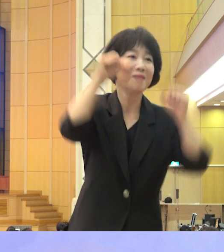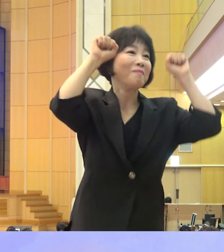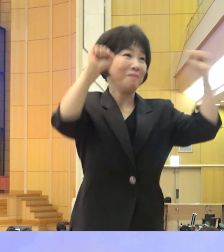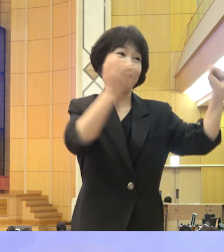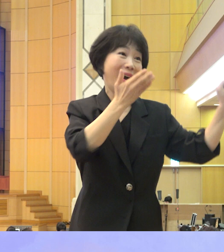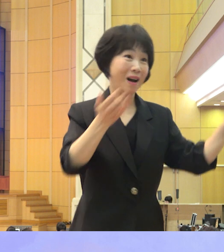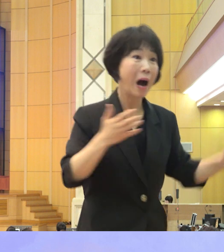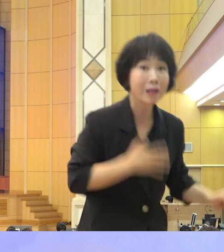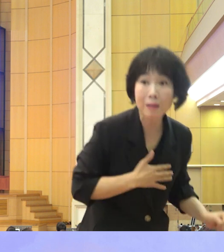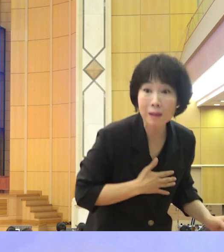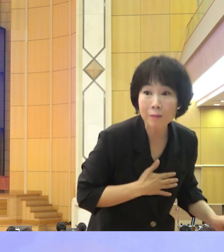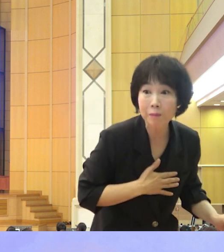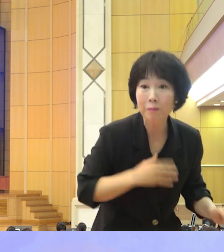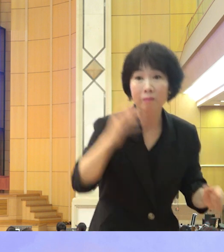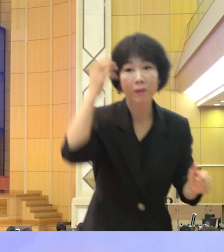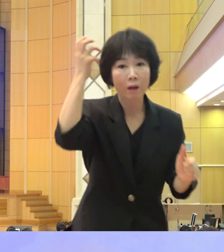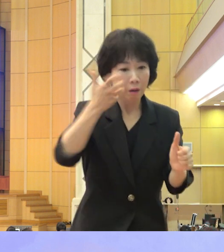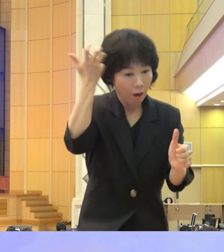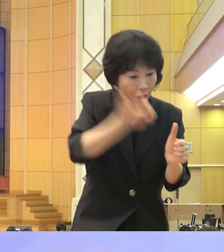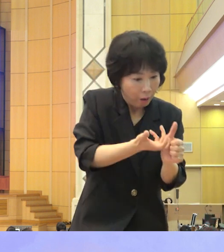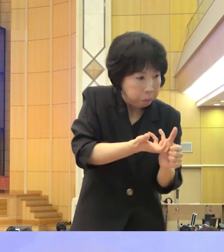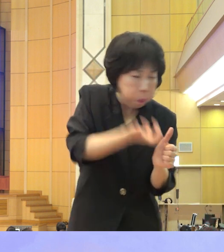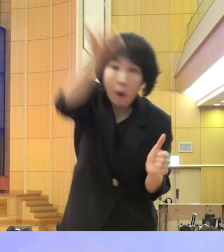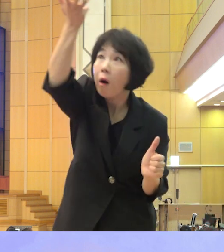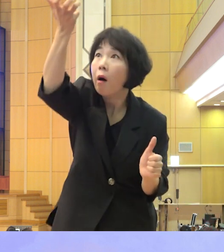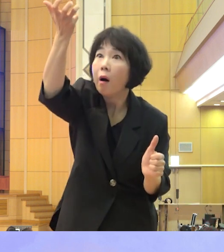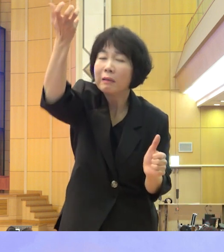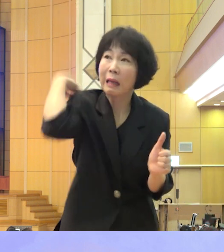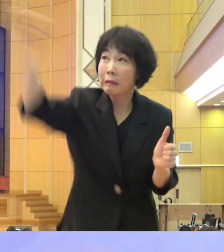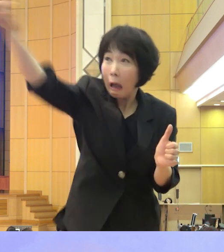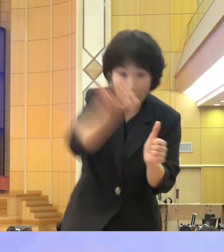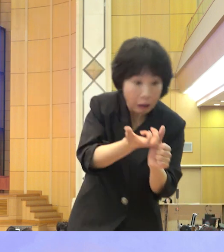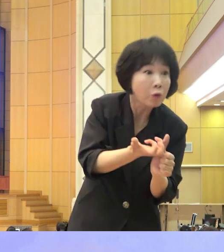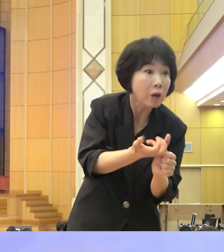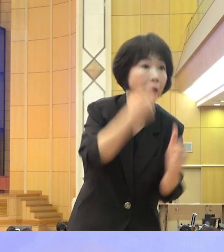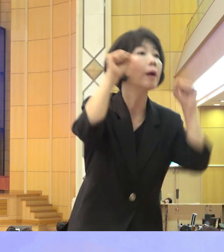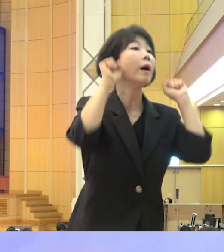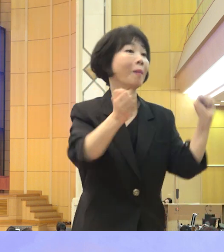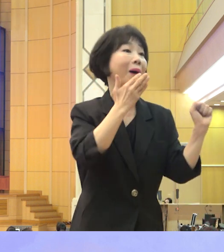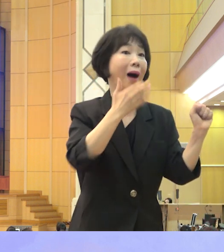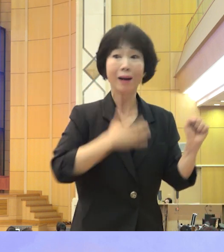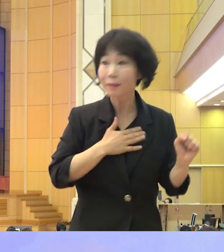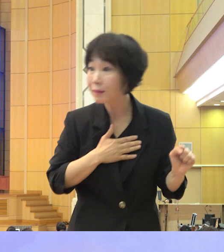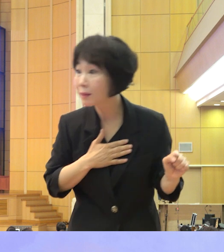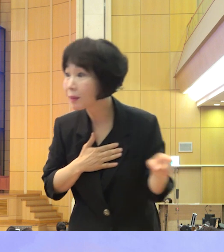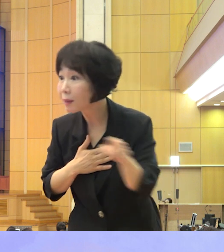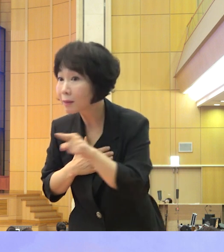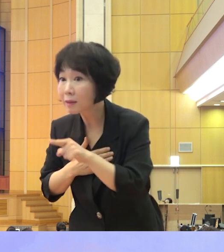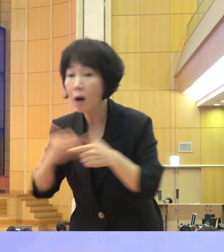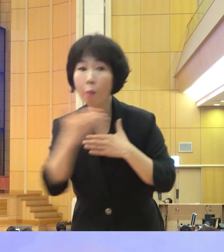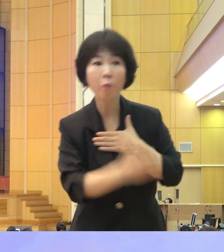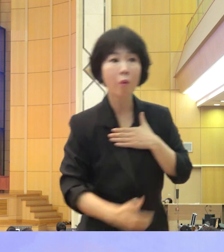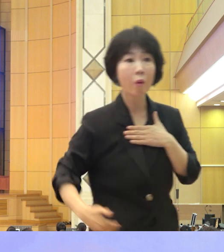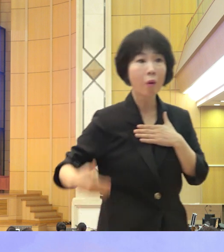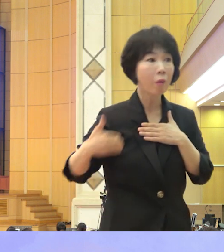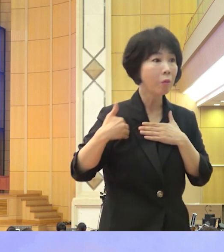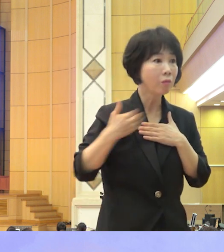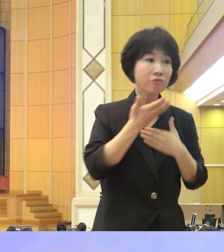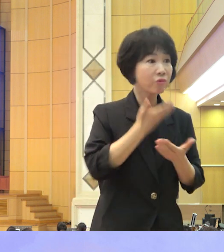근데 빠져나갔던 영혼이 다시 육체 속에 들어오면 또 죽었던 자가 살아납니다. 그러니까 육체라고 하는